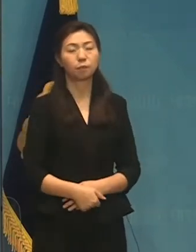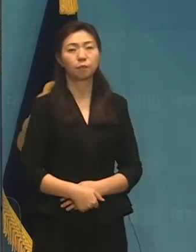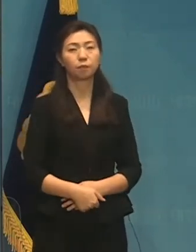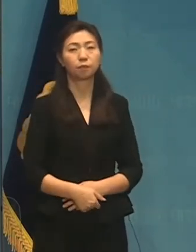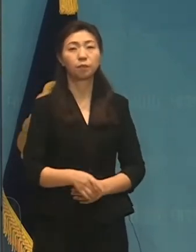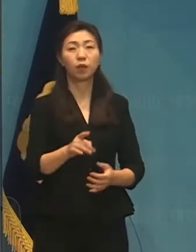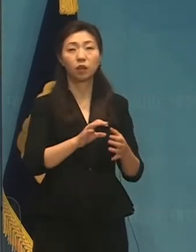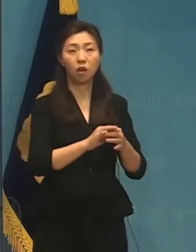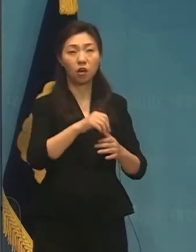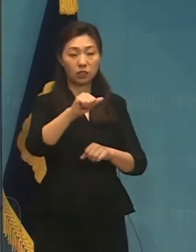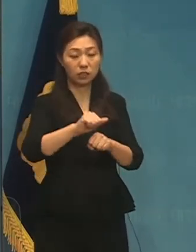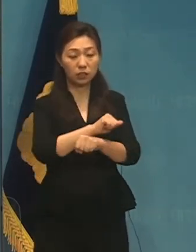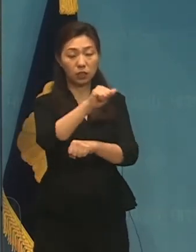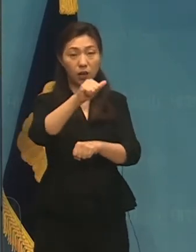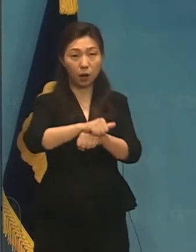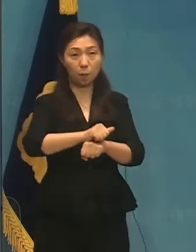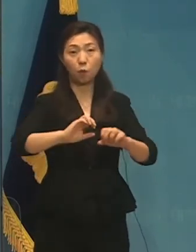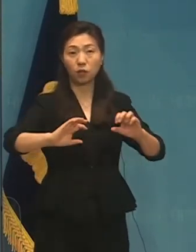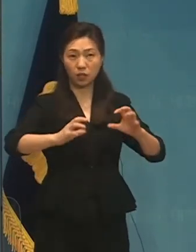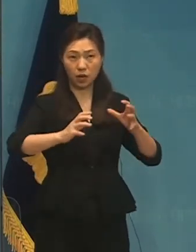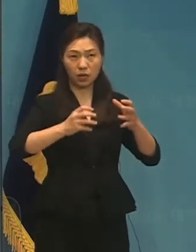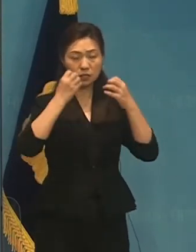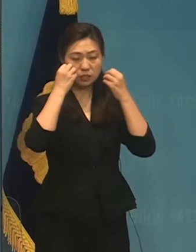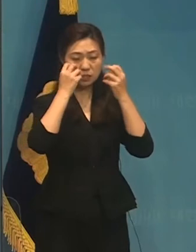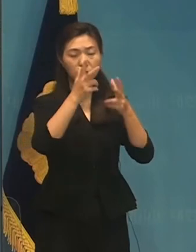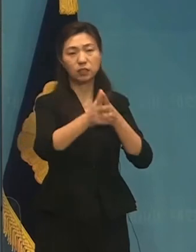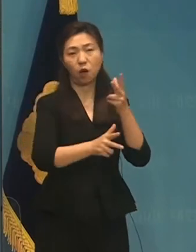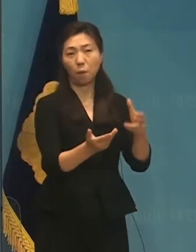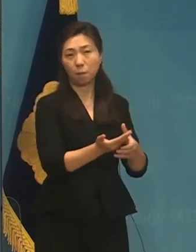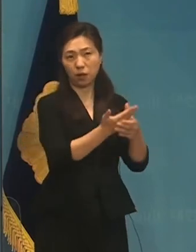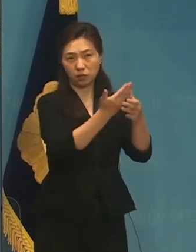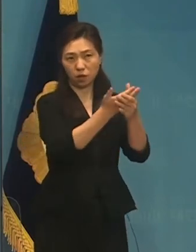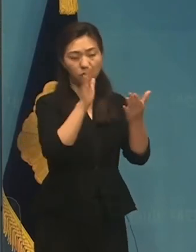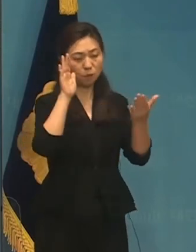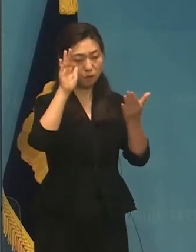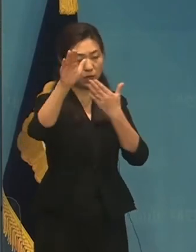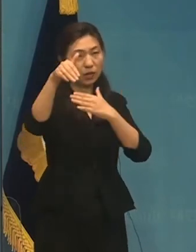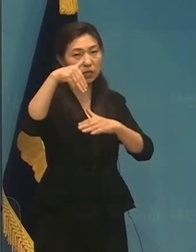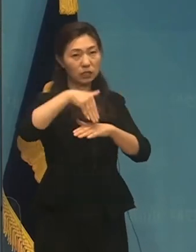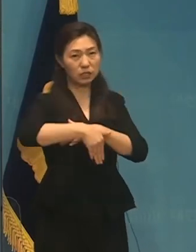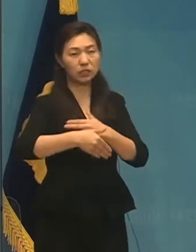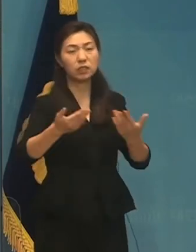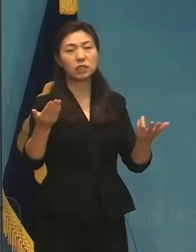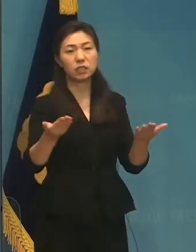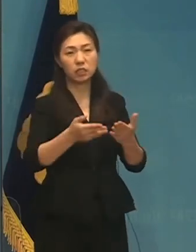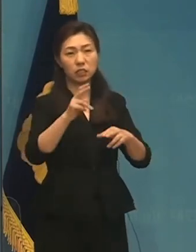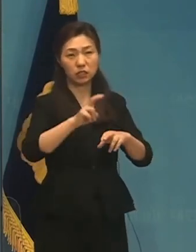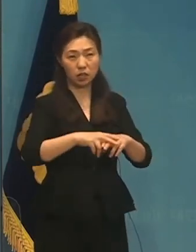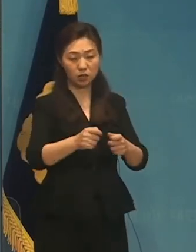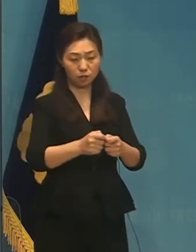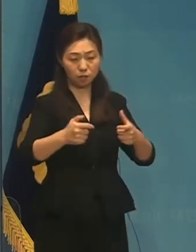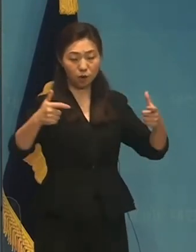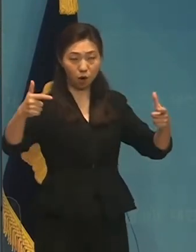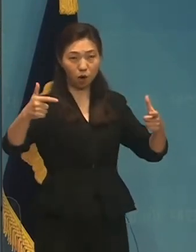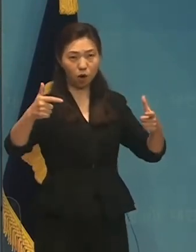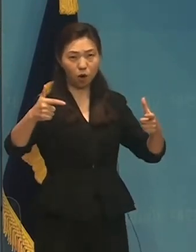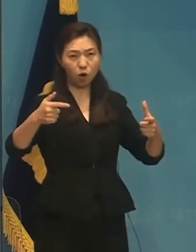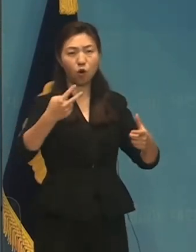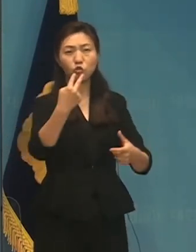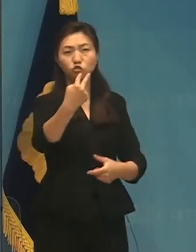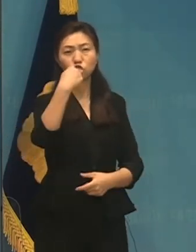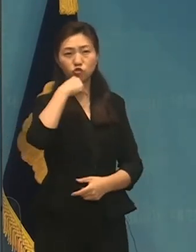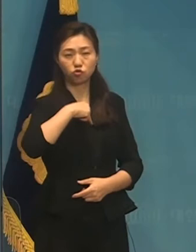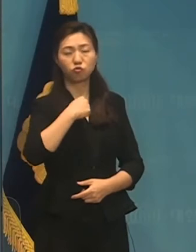이를 통해 싱가포르는 신산업 육성과 미래형 일자리 창출 두 마리 토끼를 모두